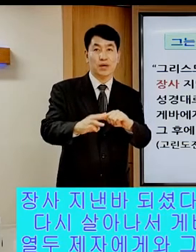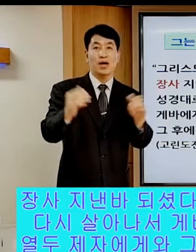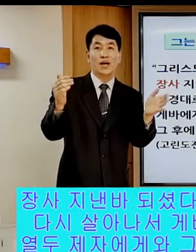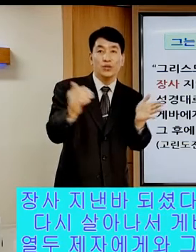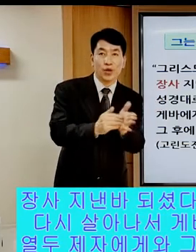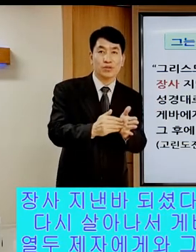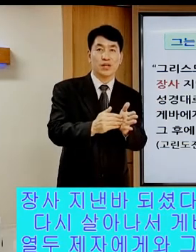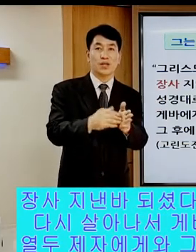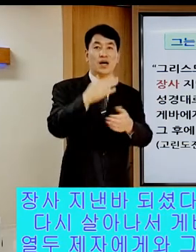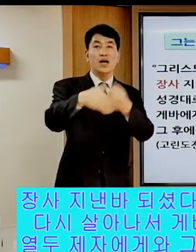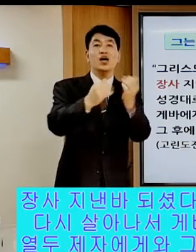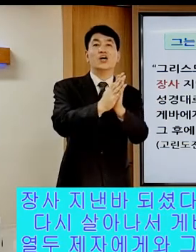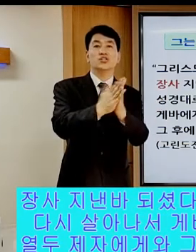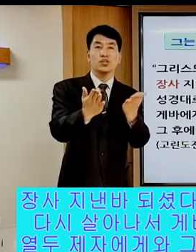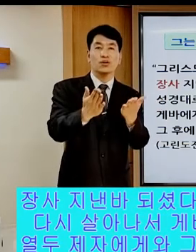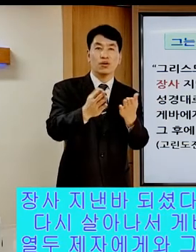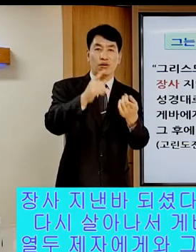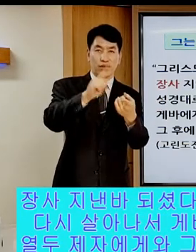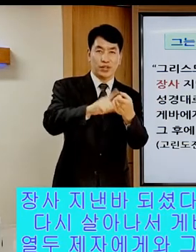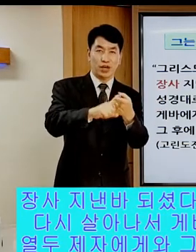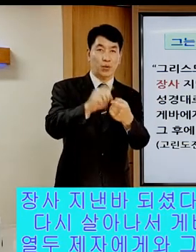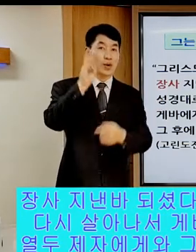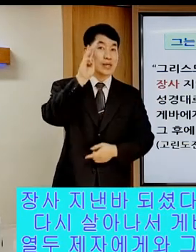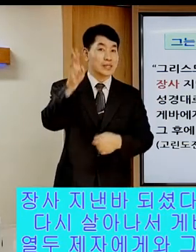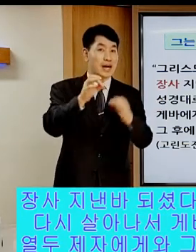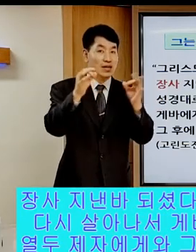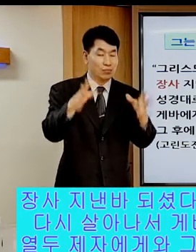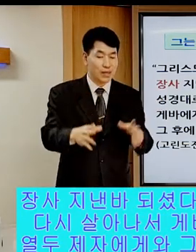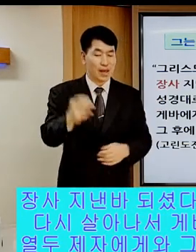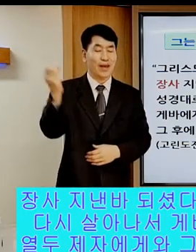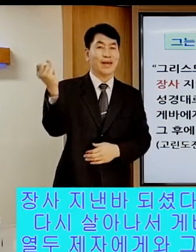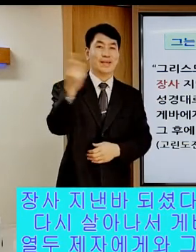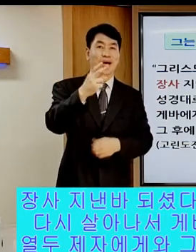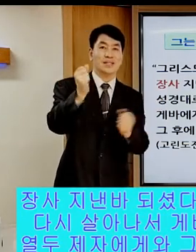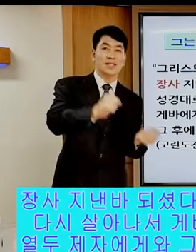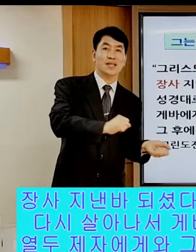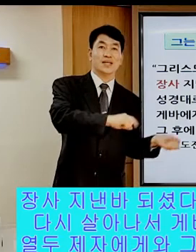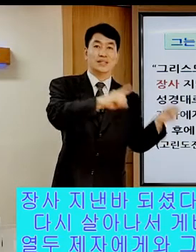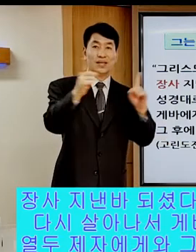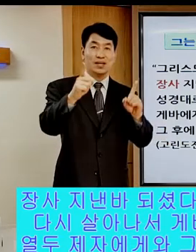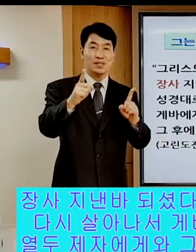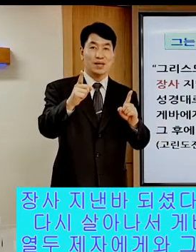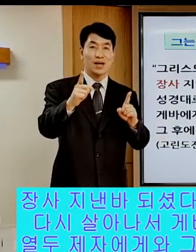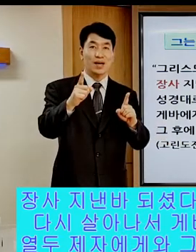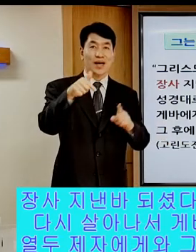바 되었다가 성경대로 사흘 만에 다시 살아나사